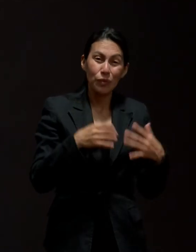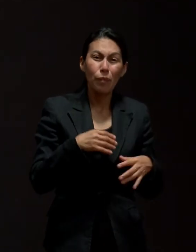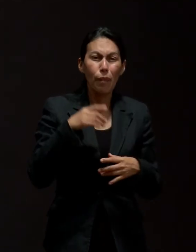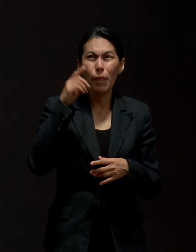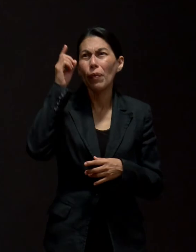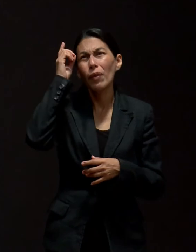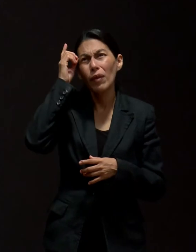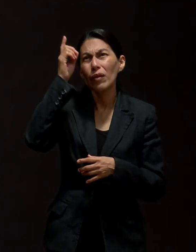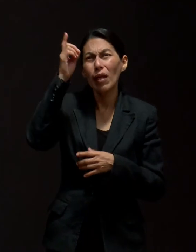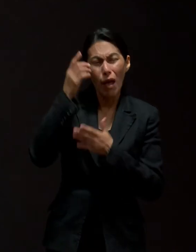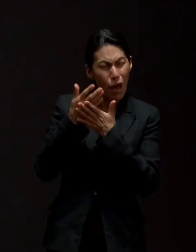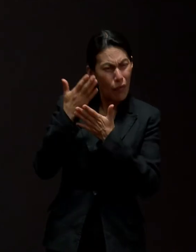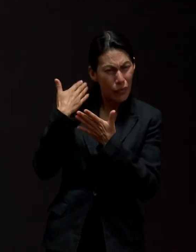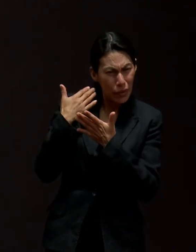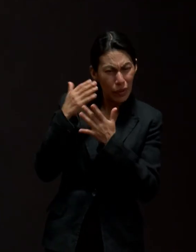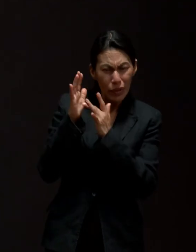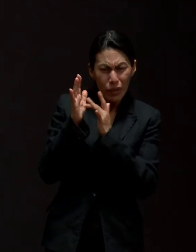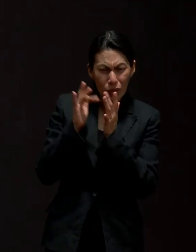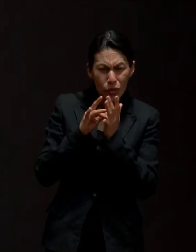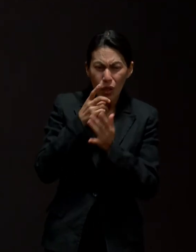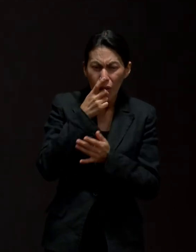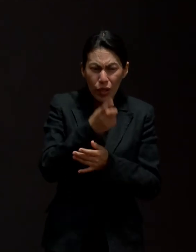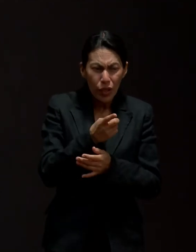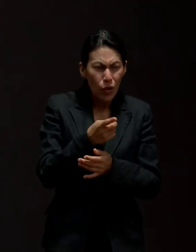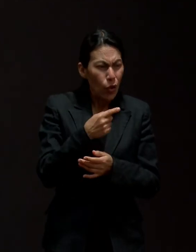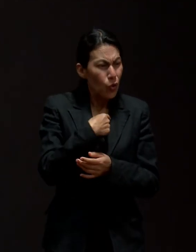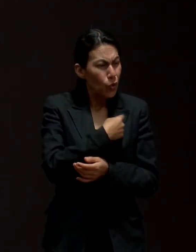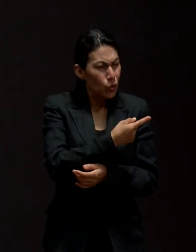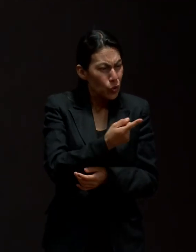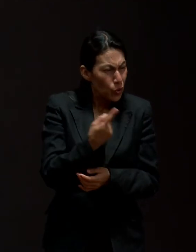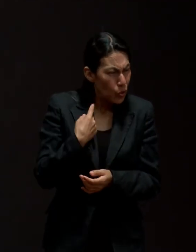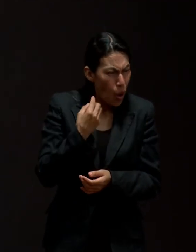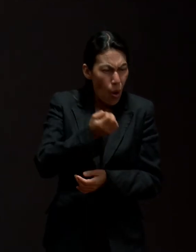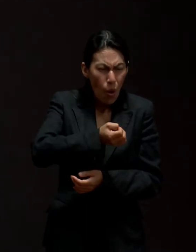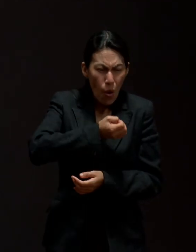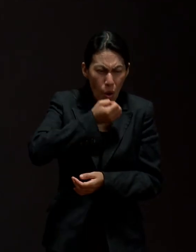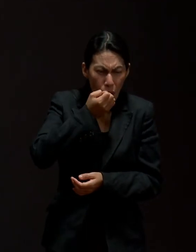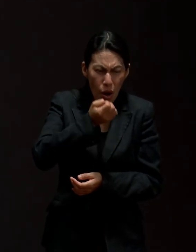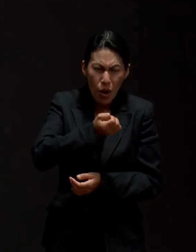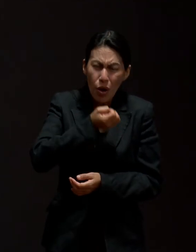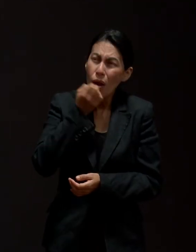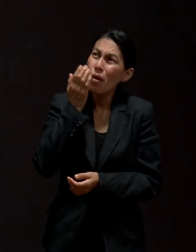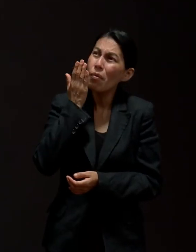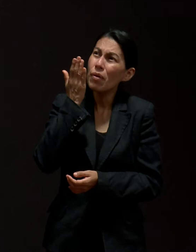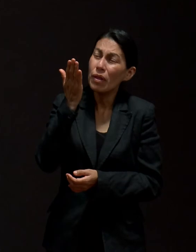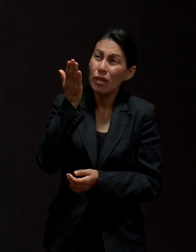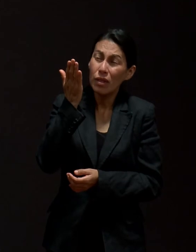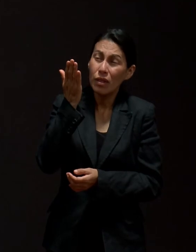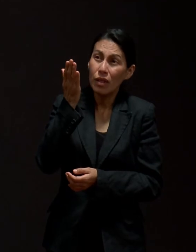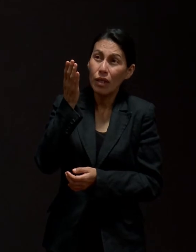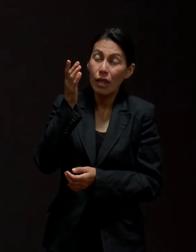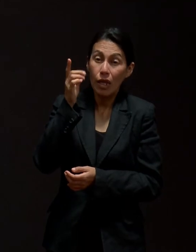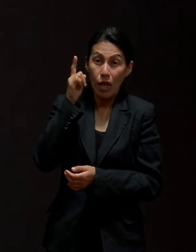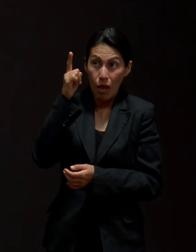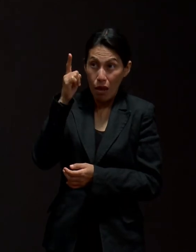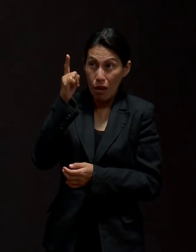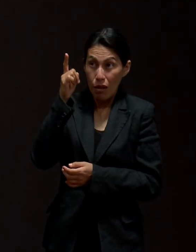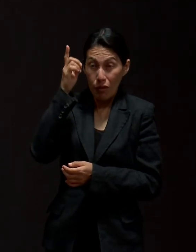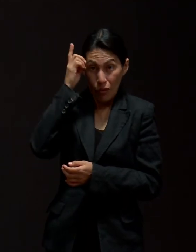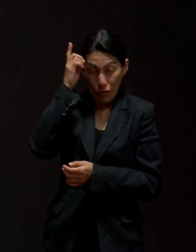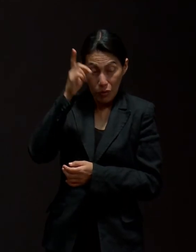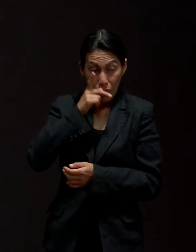importante que Jesús lo remarcó. ¿Verdad? Que cuanto más nuestro Padre Celestial dará el